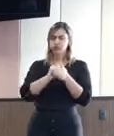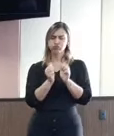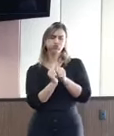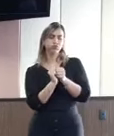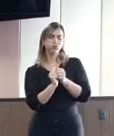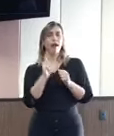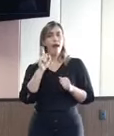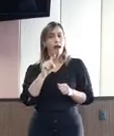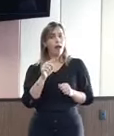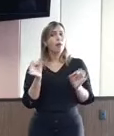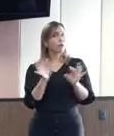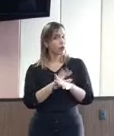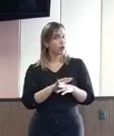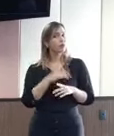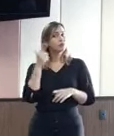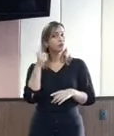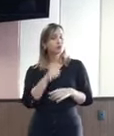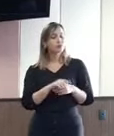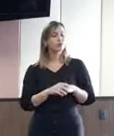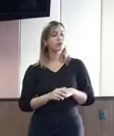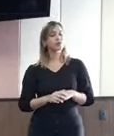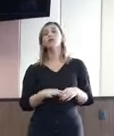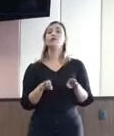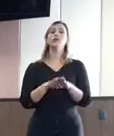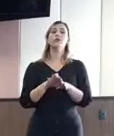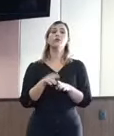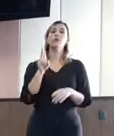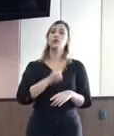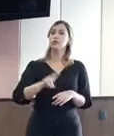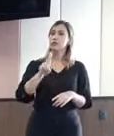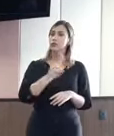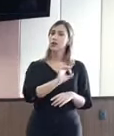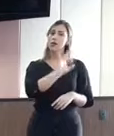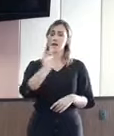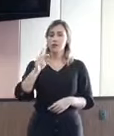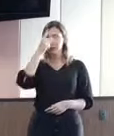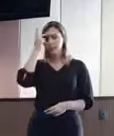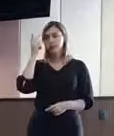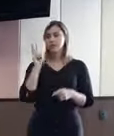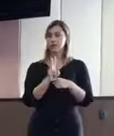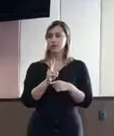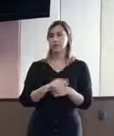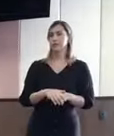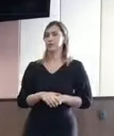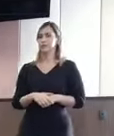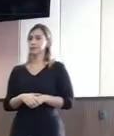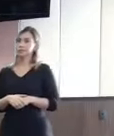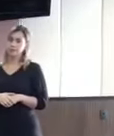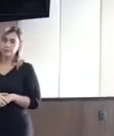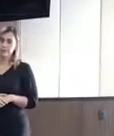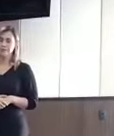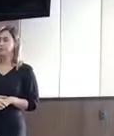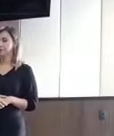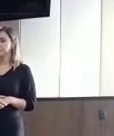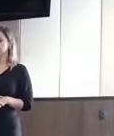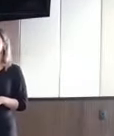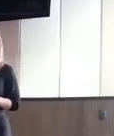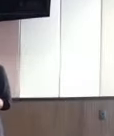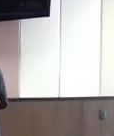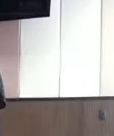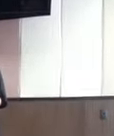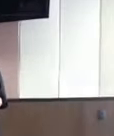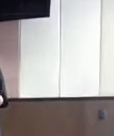é suficiente para poder fazer esse higiene. E os cuidados pessoais de cada um. Obrigado. Bom, agora eu passo